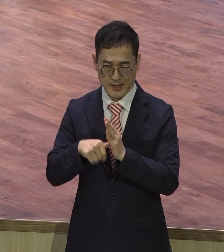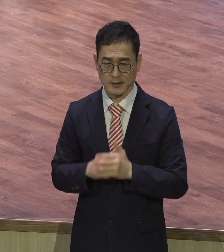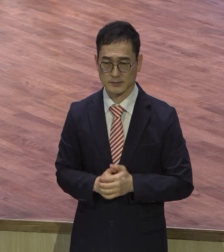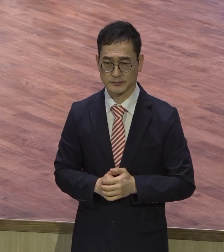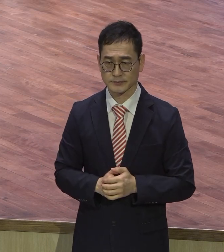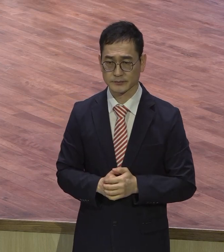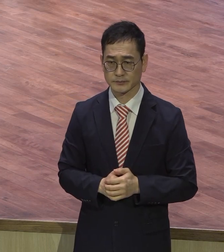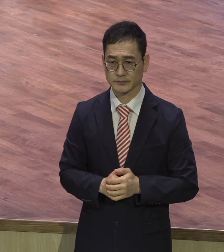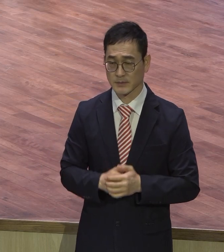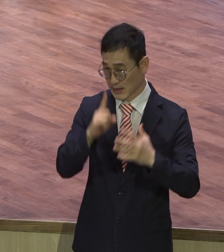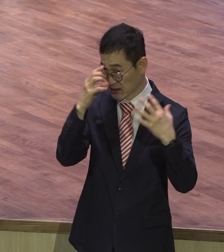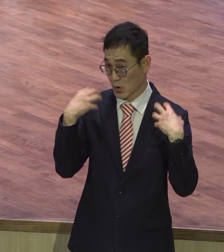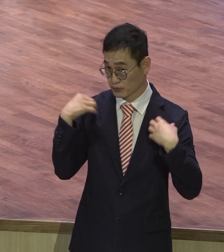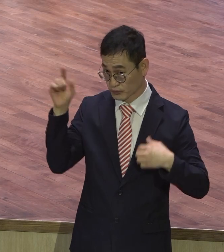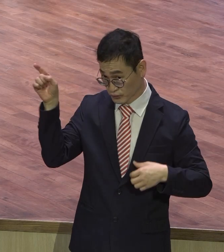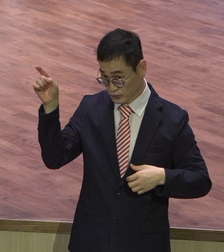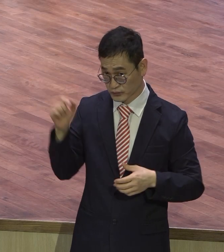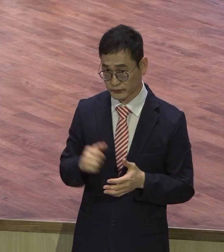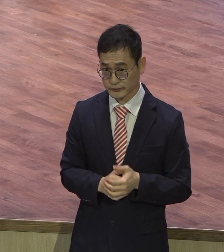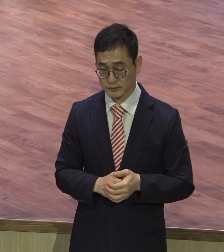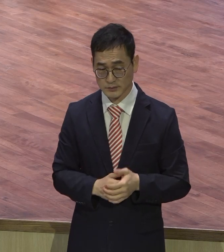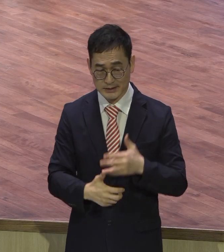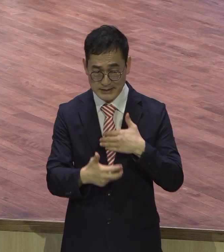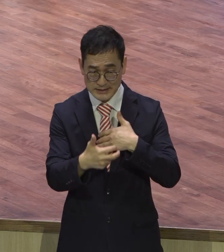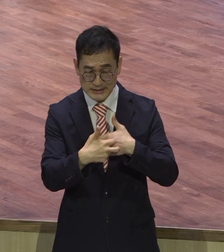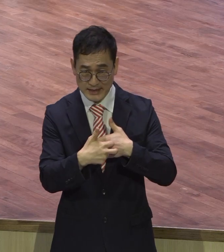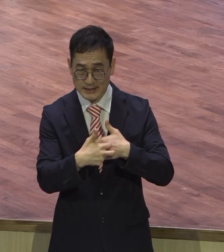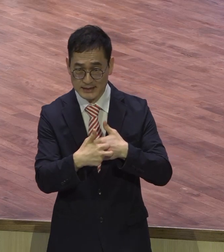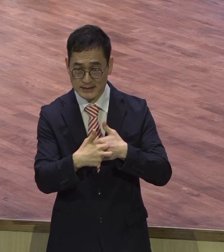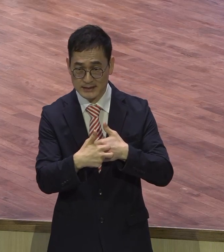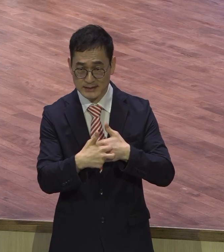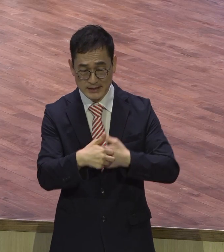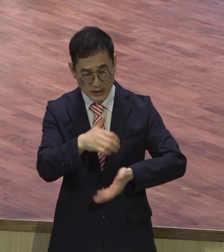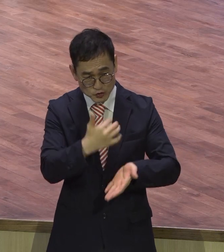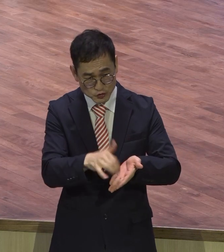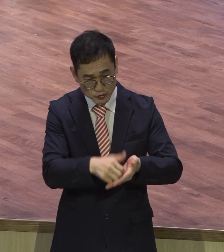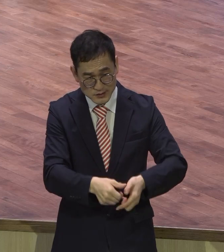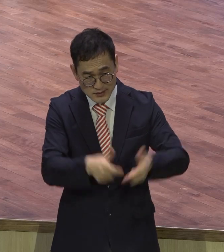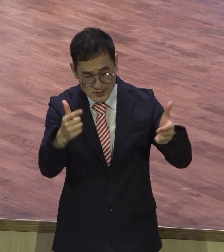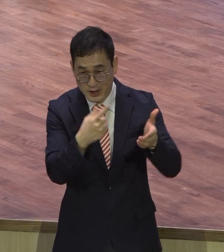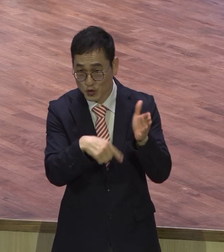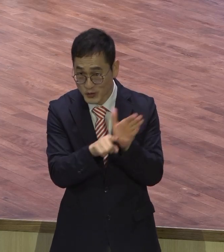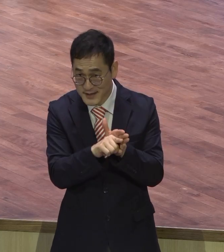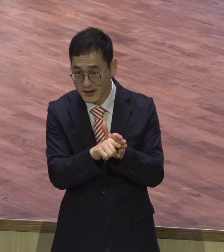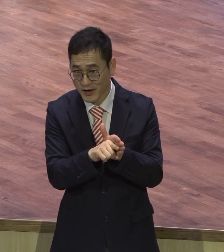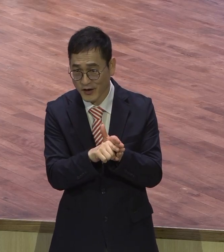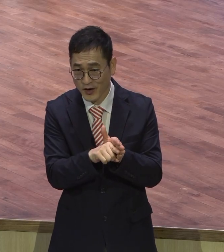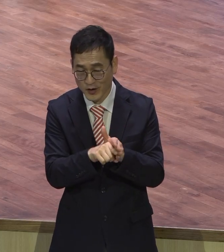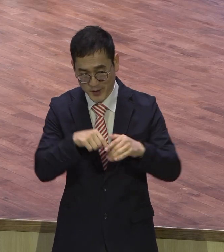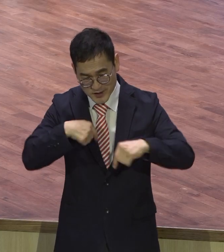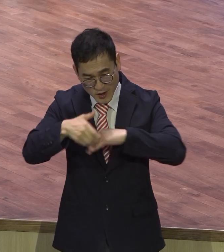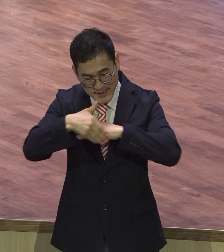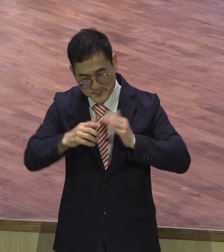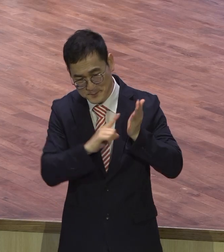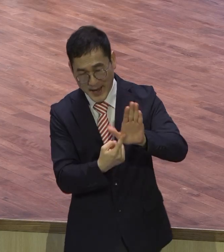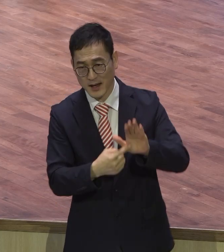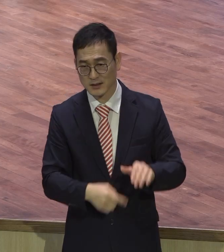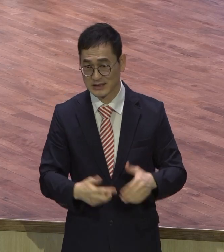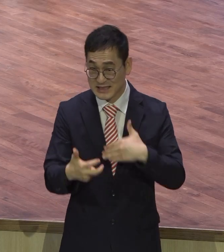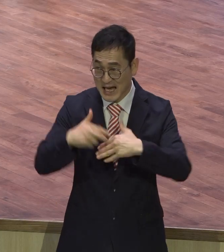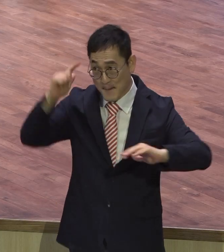의료계가 의대 정원 정책 관련해서 강대강으로 대치를 하다가 결국은